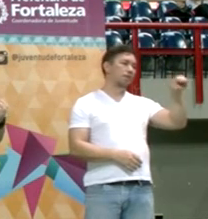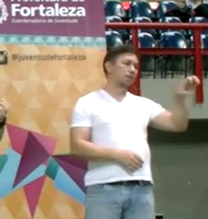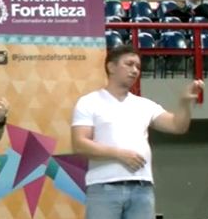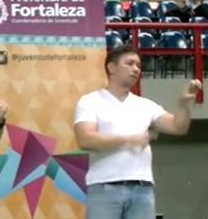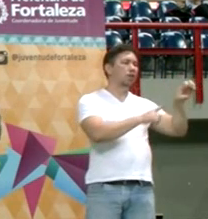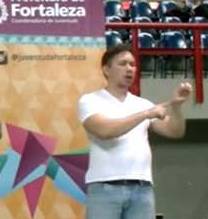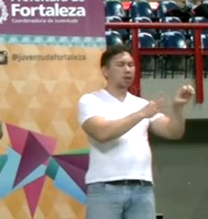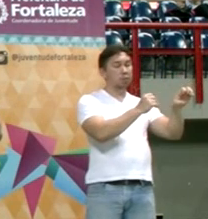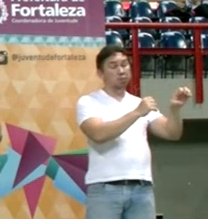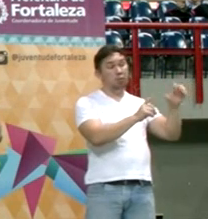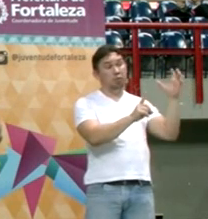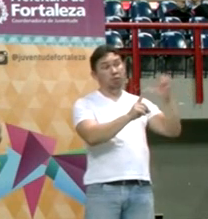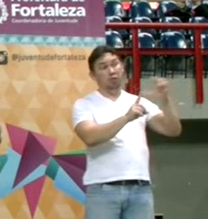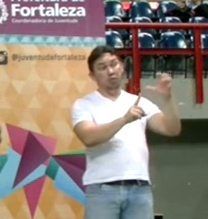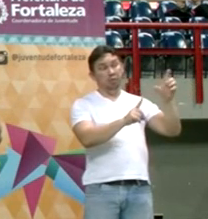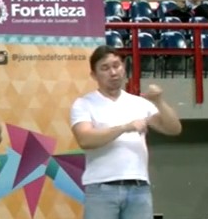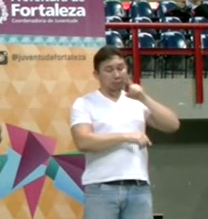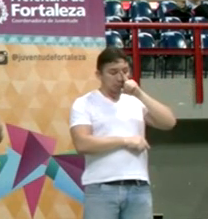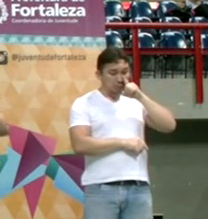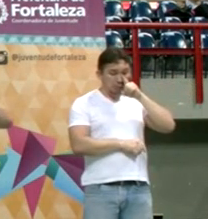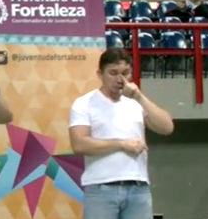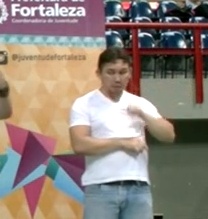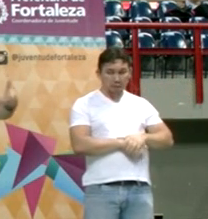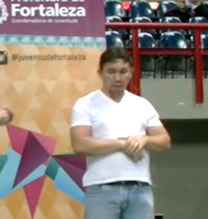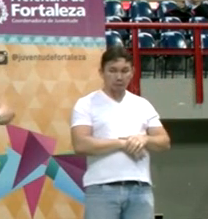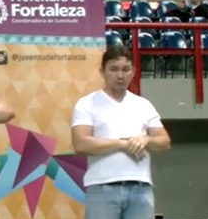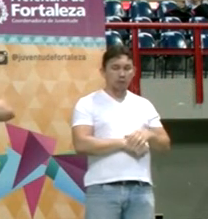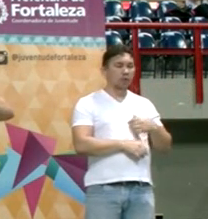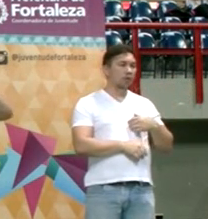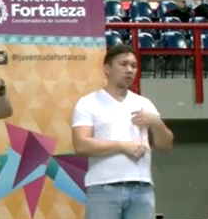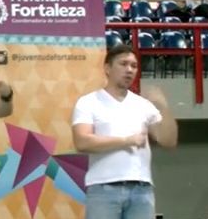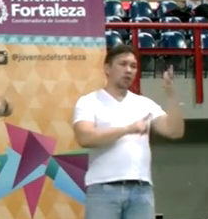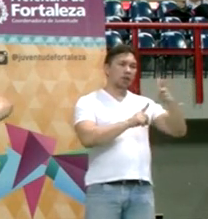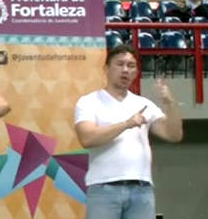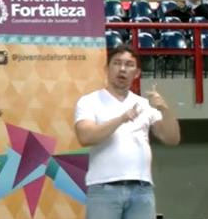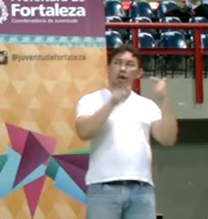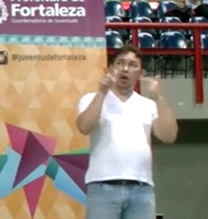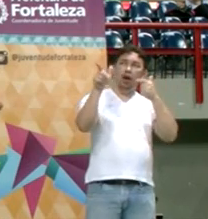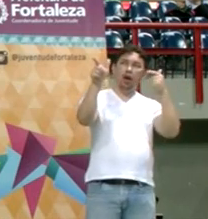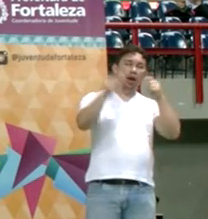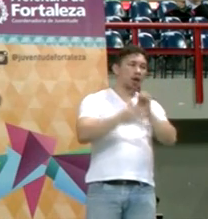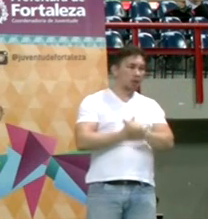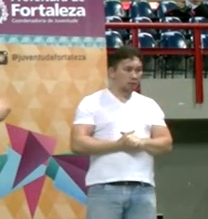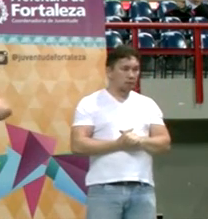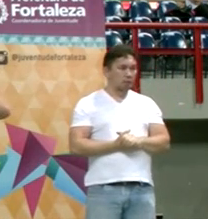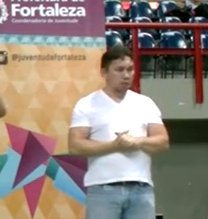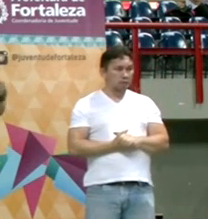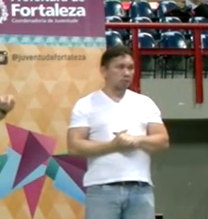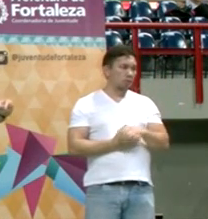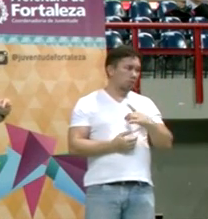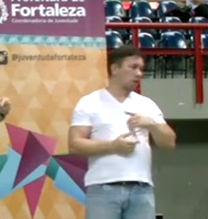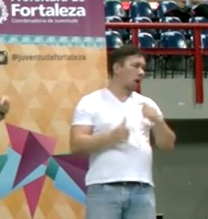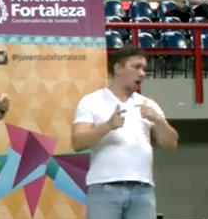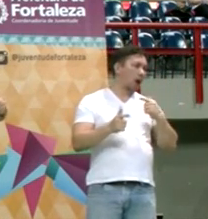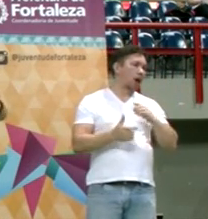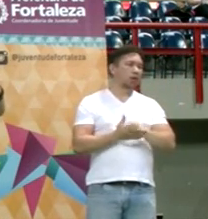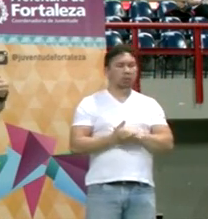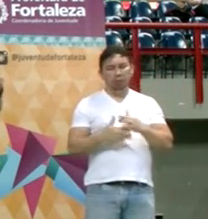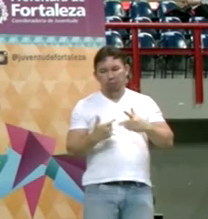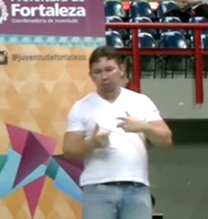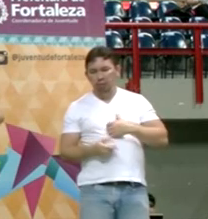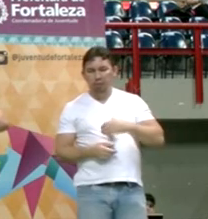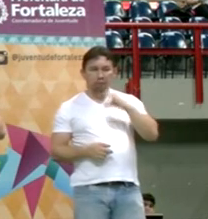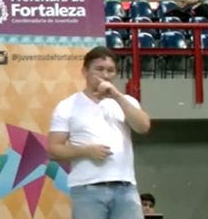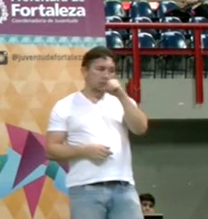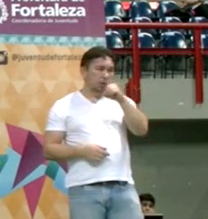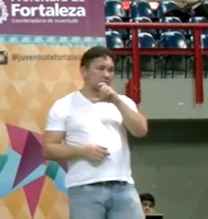muito influente, cara, perigosíssimo. Porque ele falava mal do czar, influenciava as pessoas a ir às ruas, fazer protesto. Só